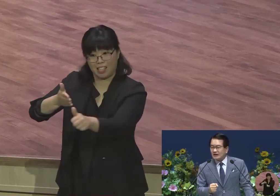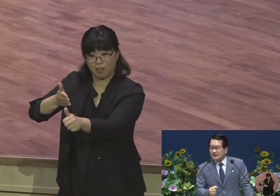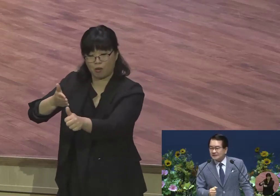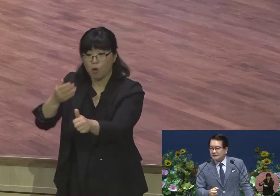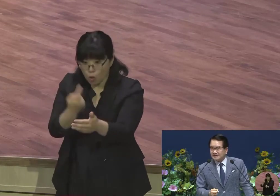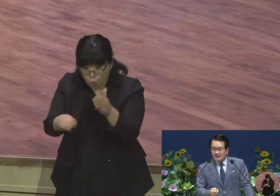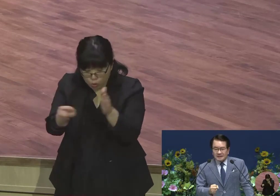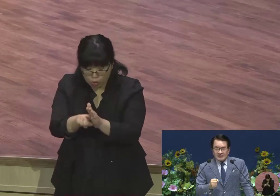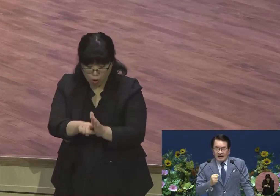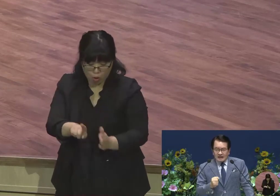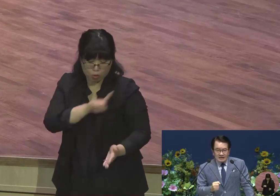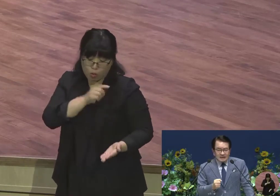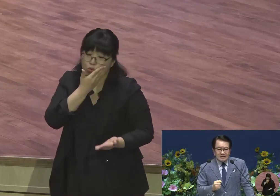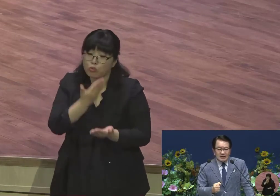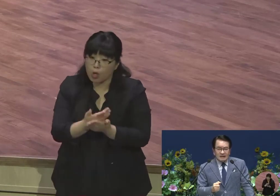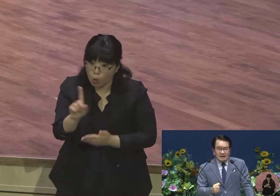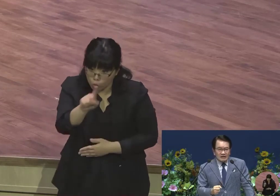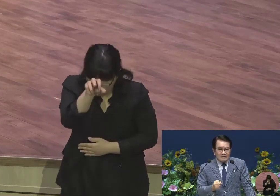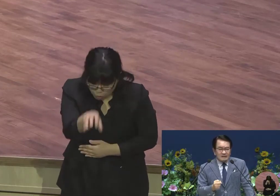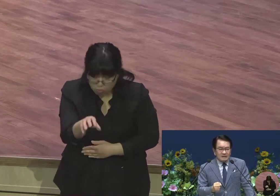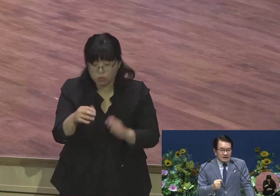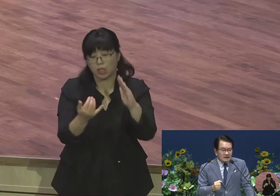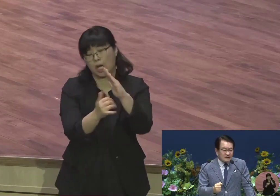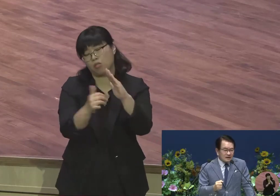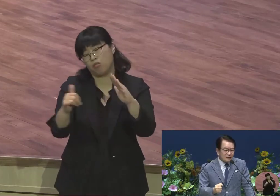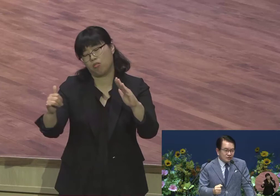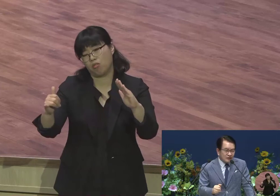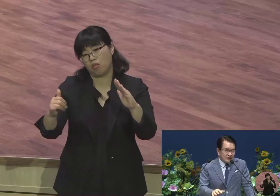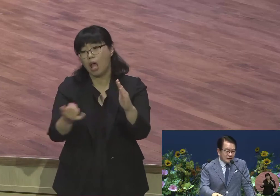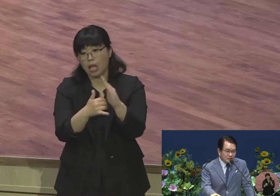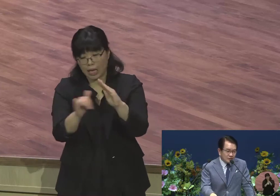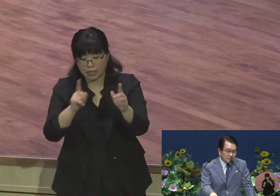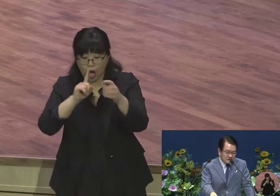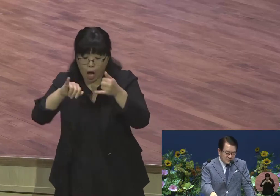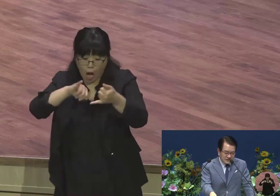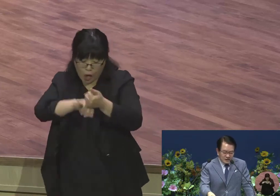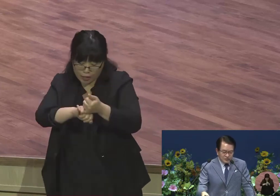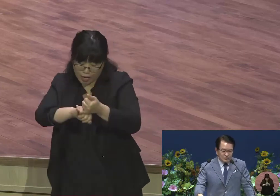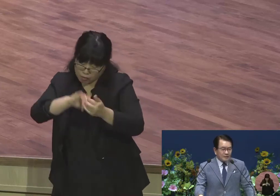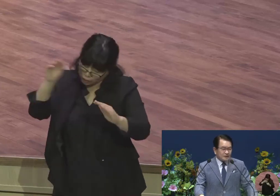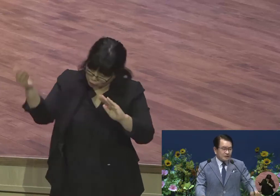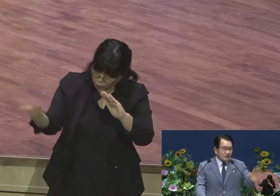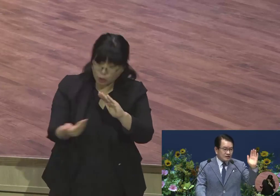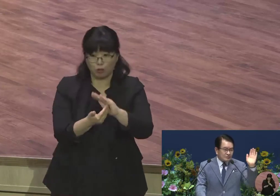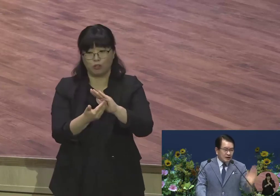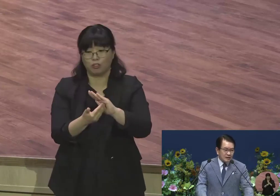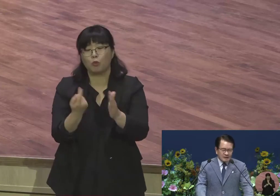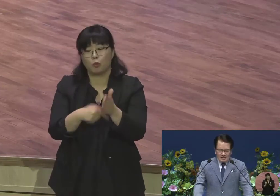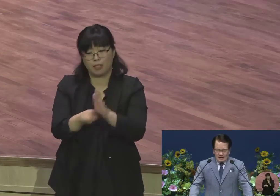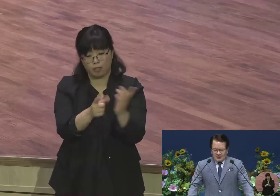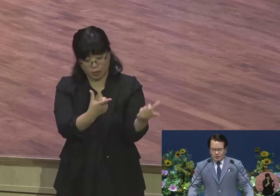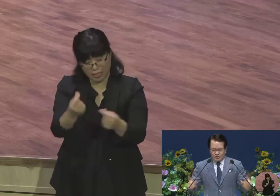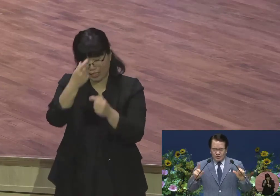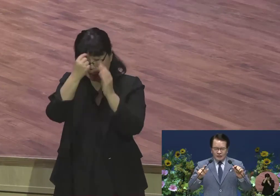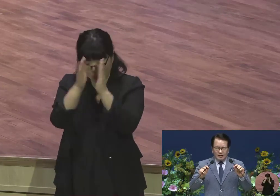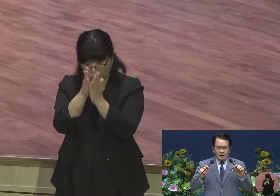가정이 살아야 돼요. 가정이 살아야 돼요. 은약적 가정되게 하여 조합사사. 주와 맺히기도 하겠습니다.